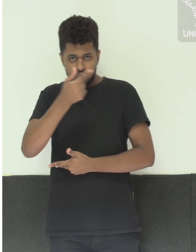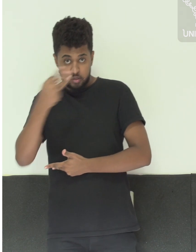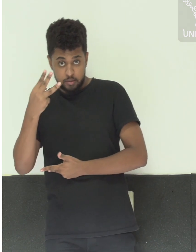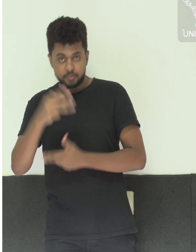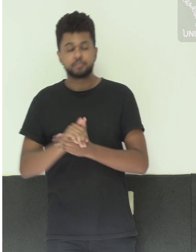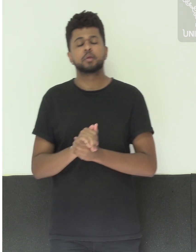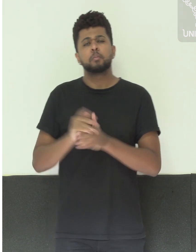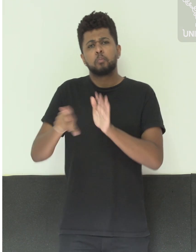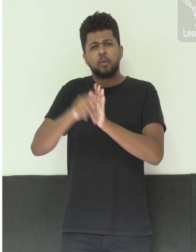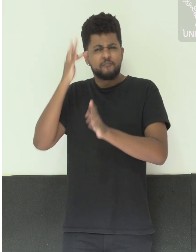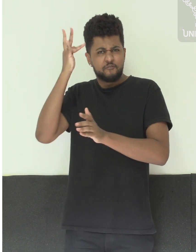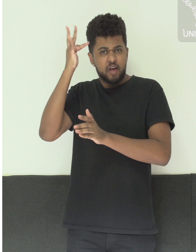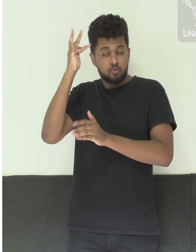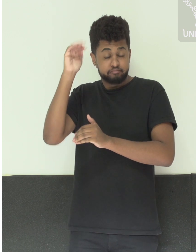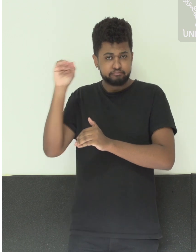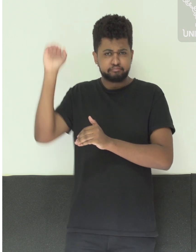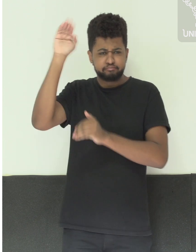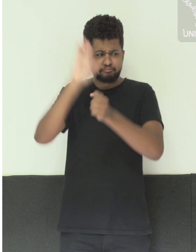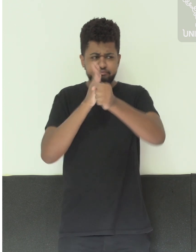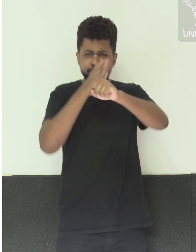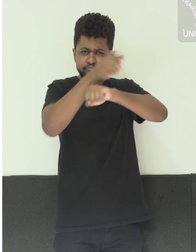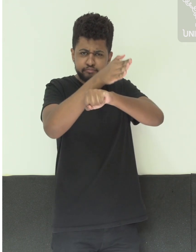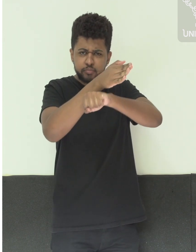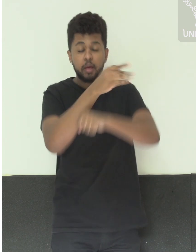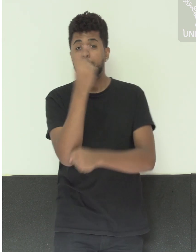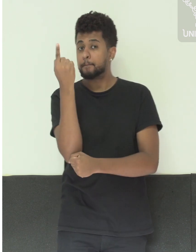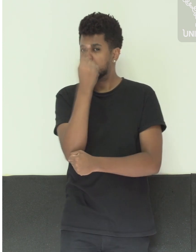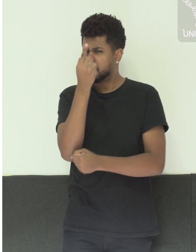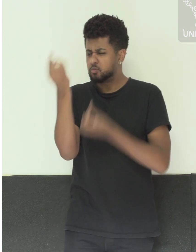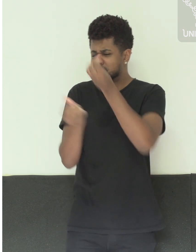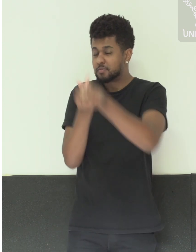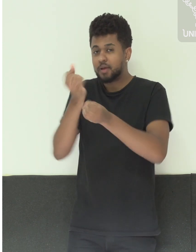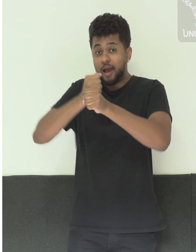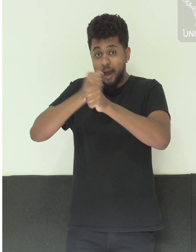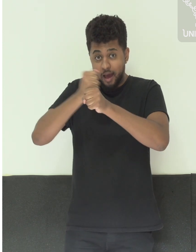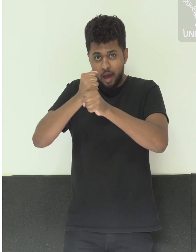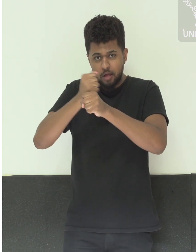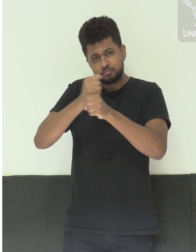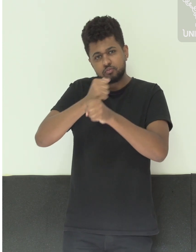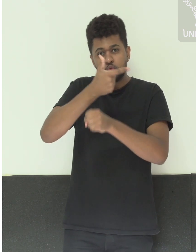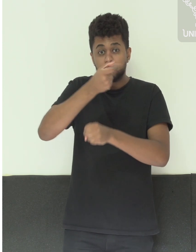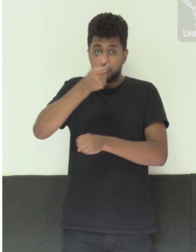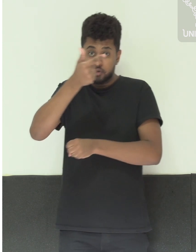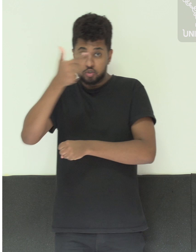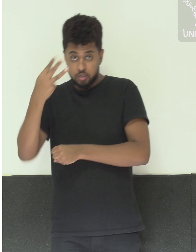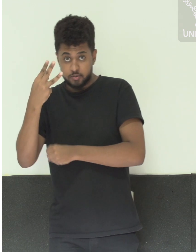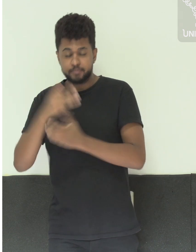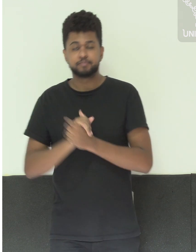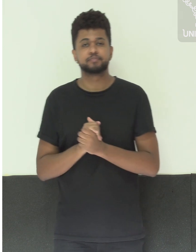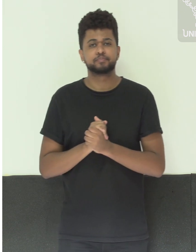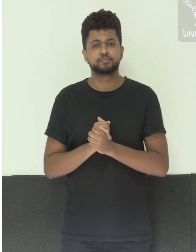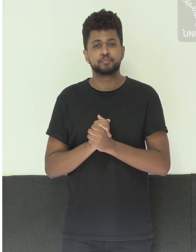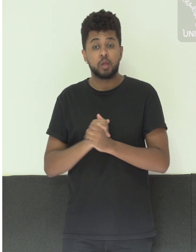nível de graduação para o ingresso no primeiro semestre do ano letivo de 2023,